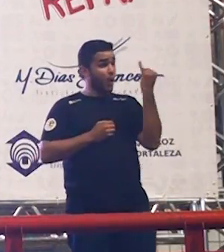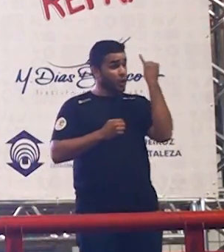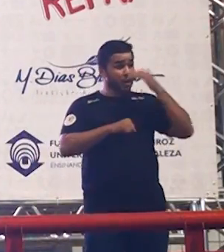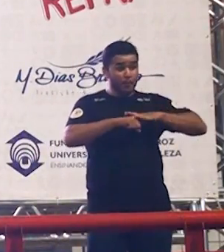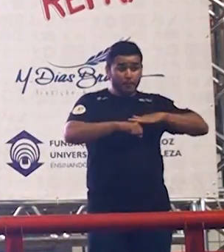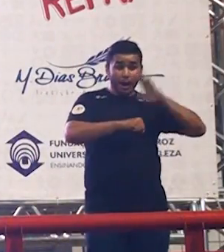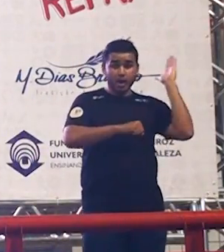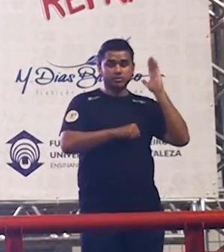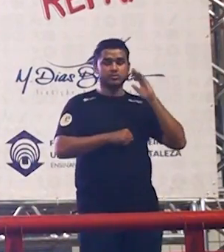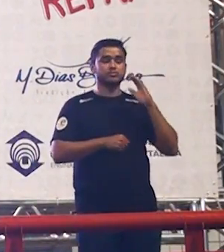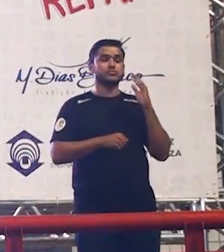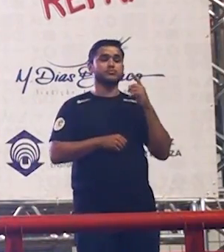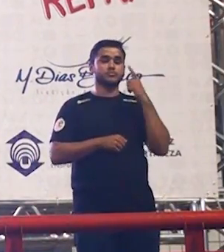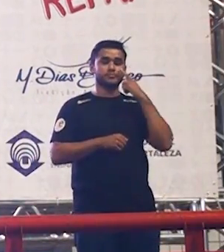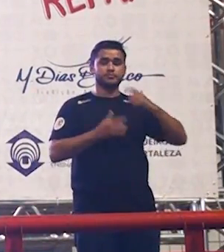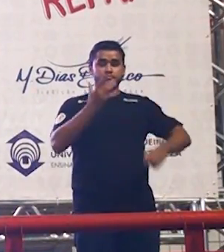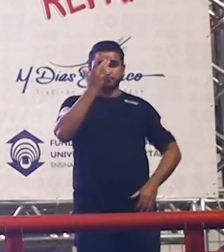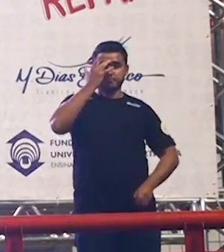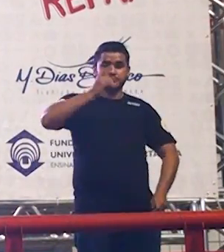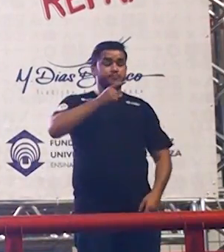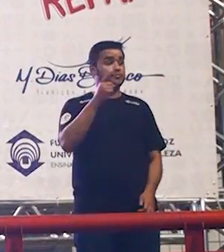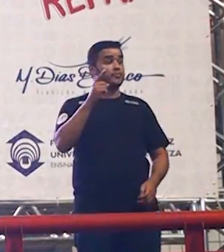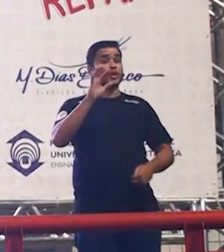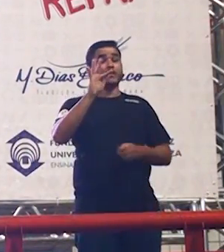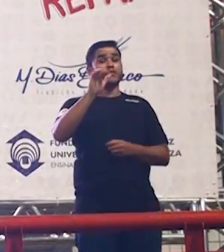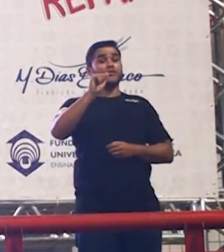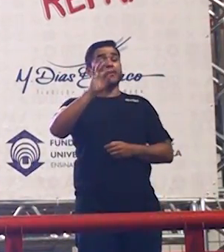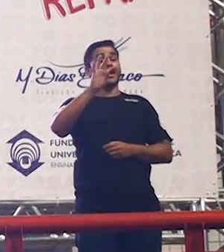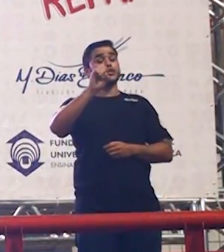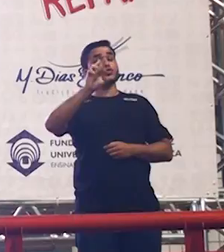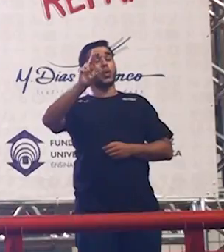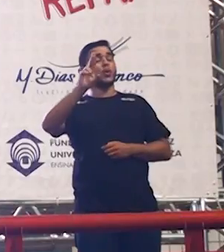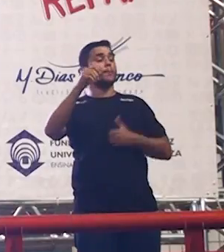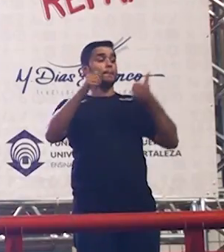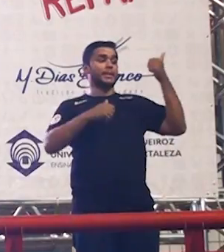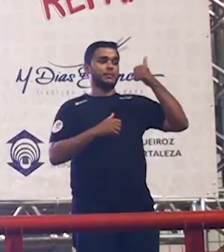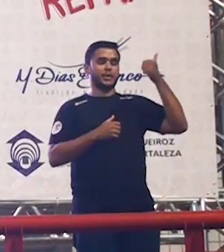anote, primeiro e mais importante fator climático,